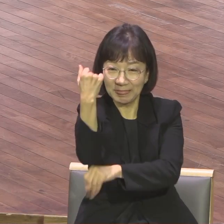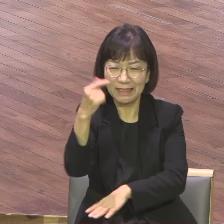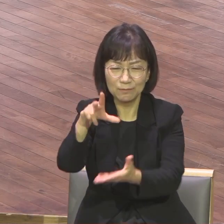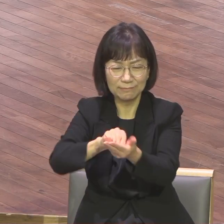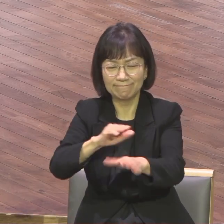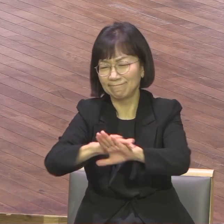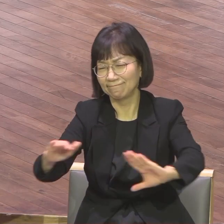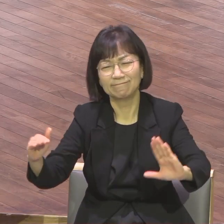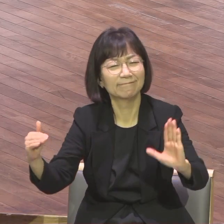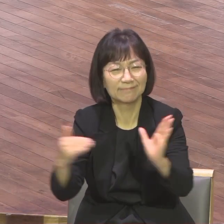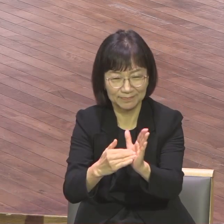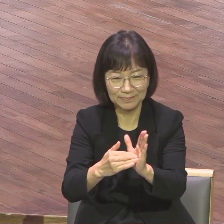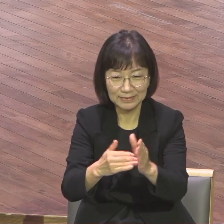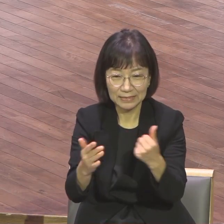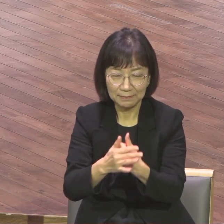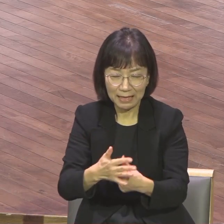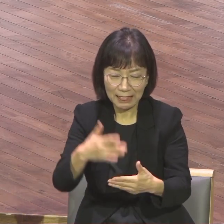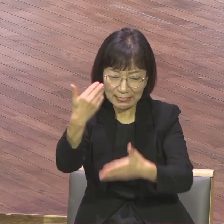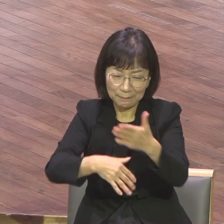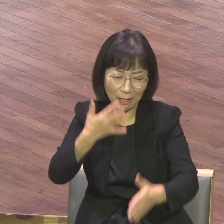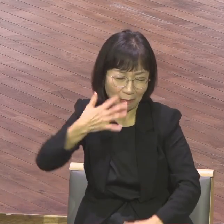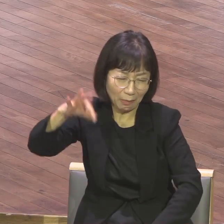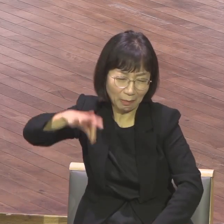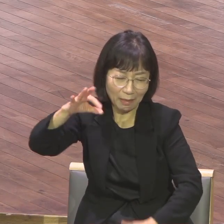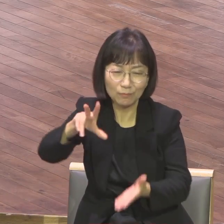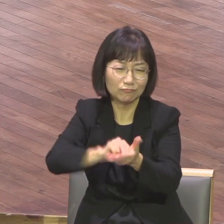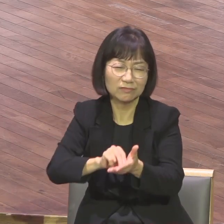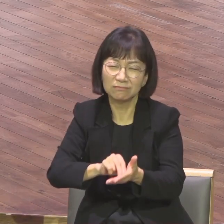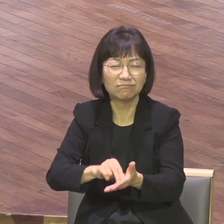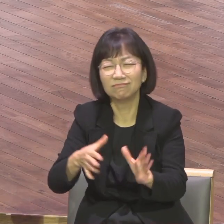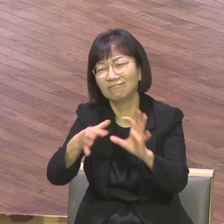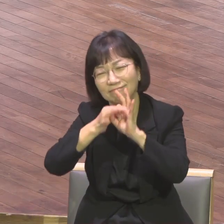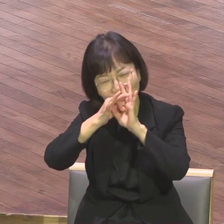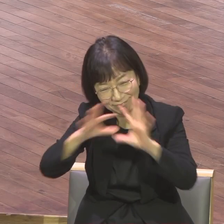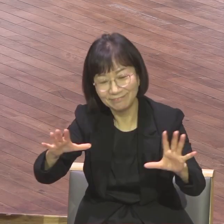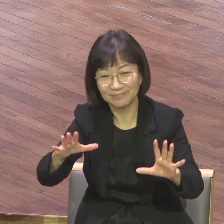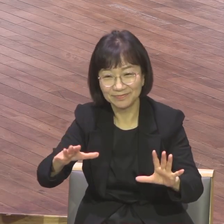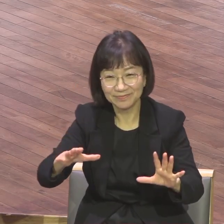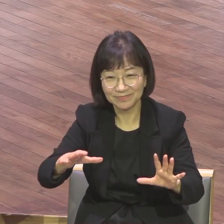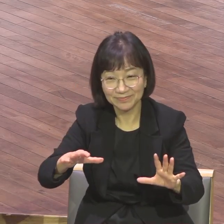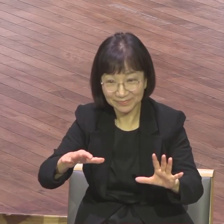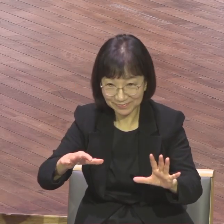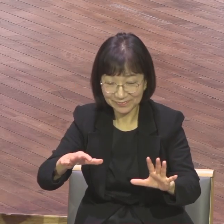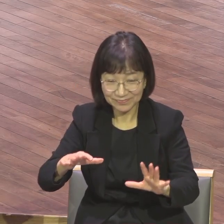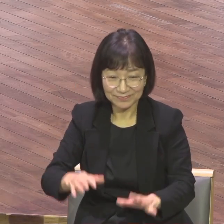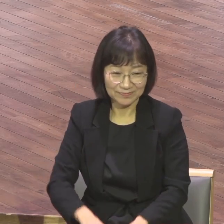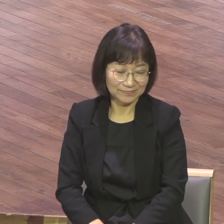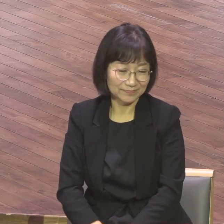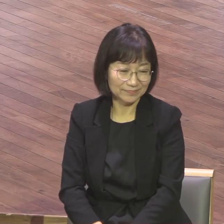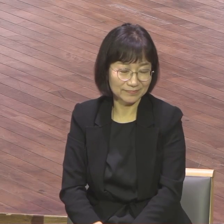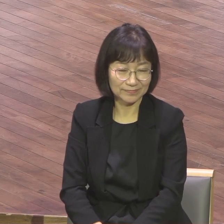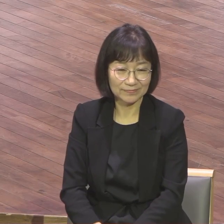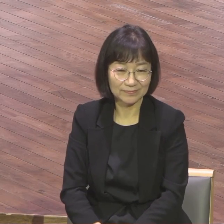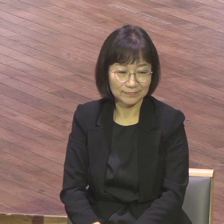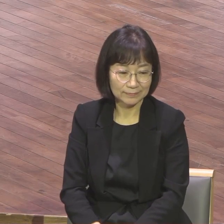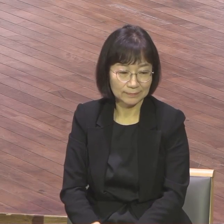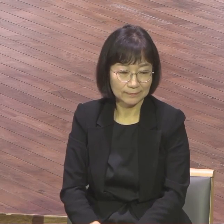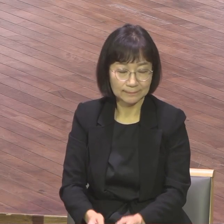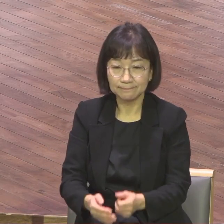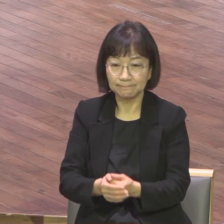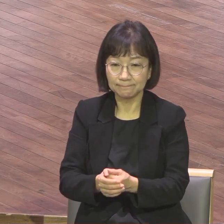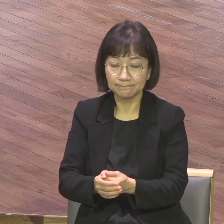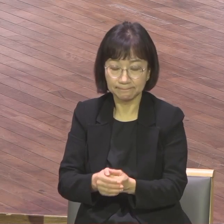해결해 주었어요. 끝났습니다. 예수 믿습니다. 이 사람 끝난 사람이에요. 그래서 공산주의자들이 하나님 안